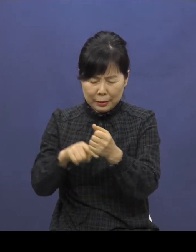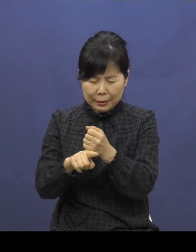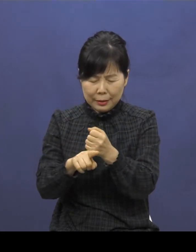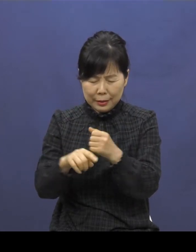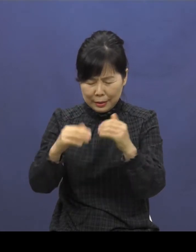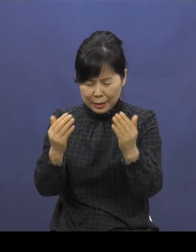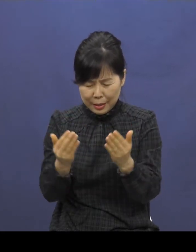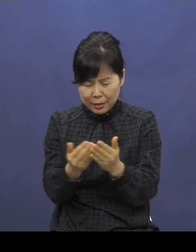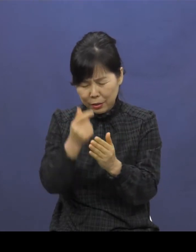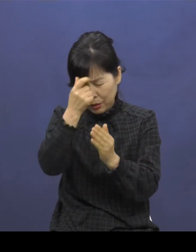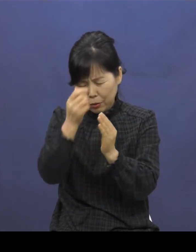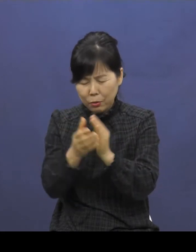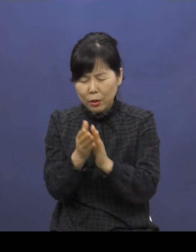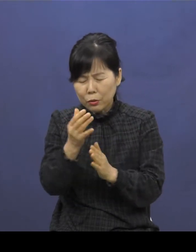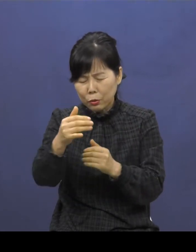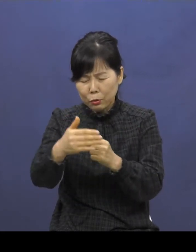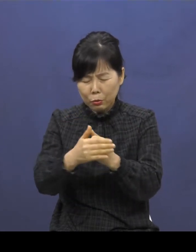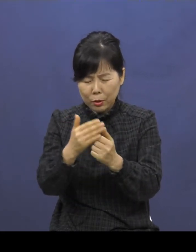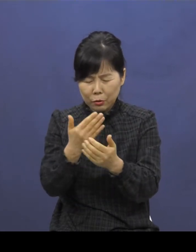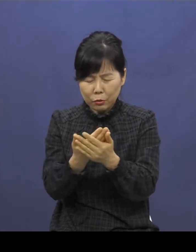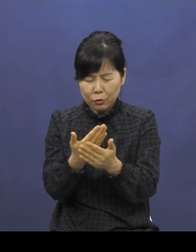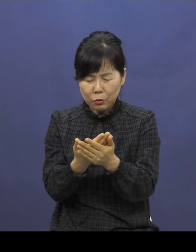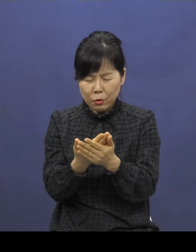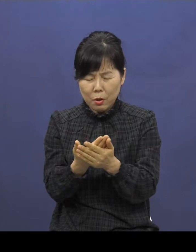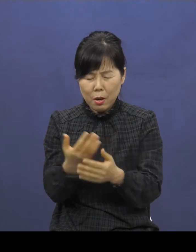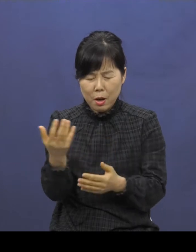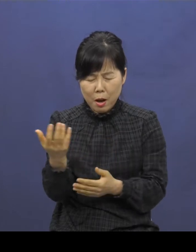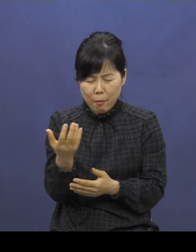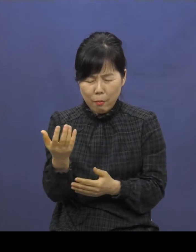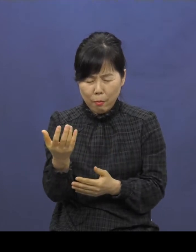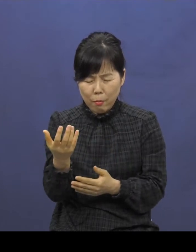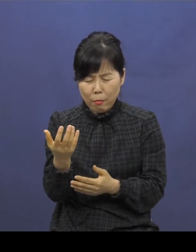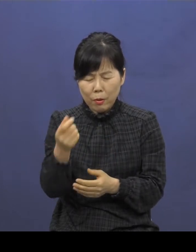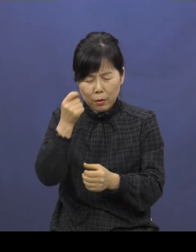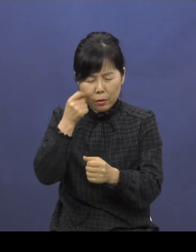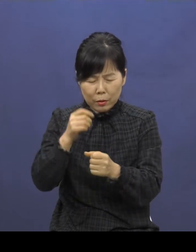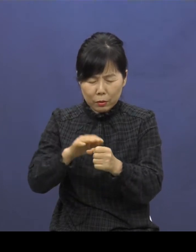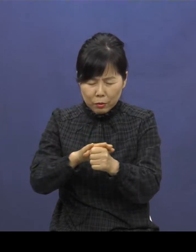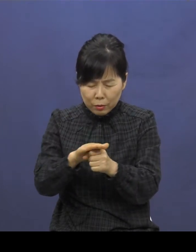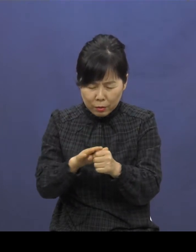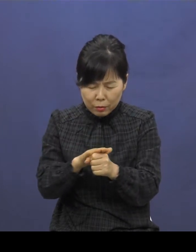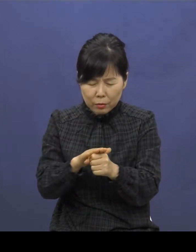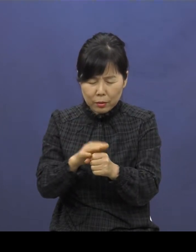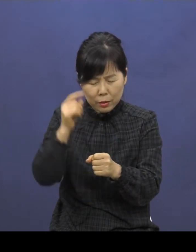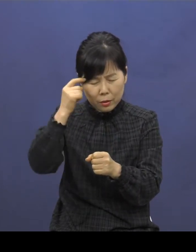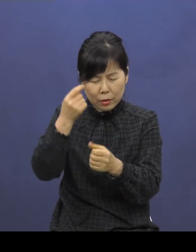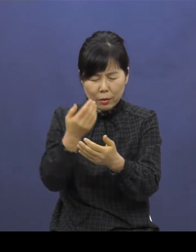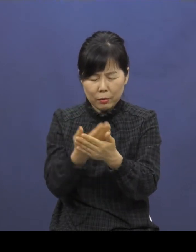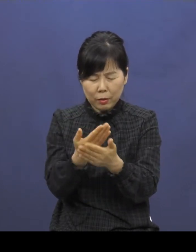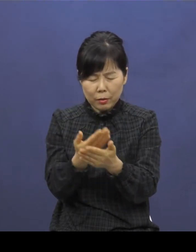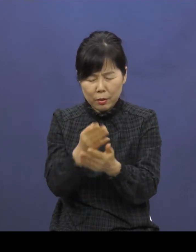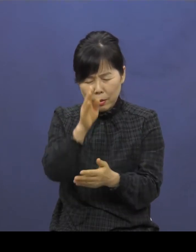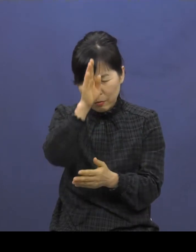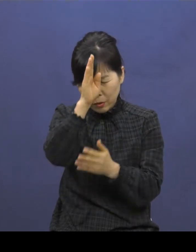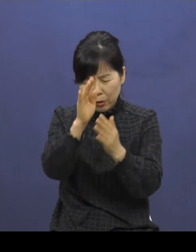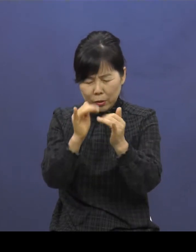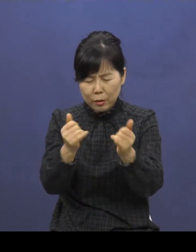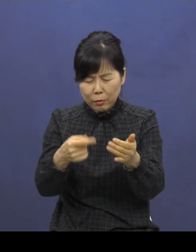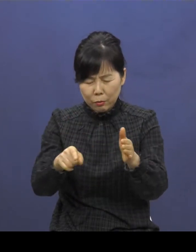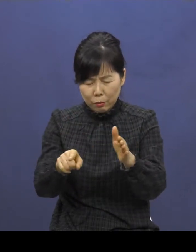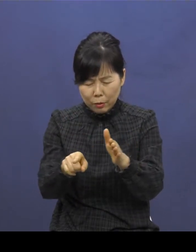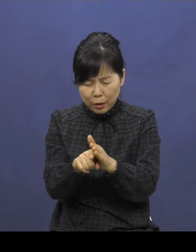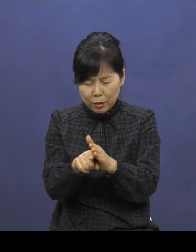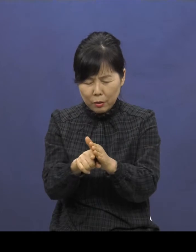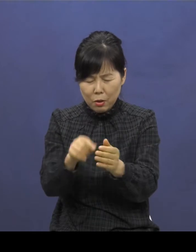않게 하시고 아픔과 어려움을 겪고 있는 사람들에게 긍휼히 여겨 주옵시고, 또한 일선에서 환자들을 위해 수고하는